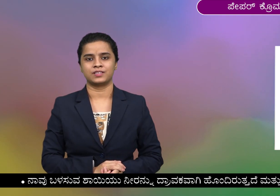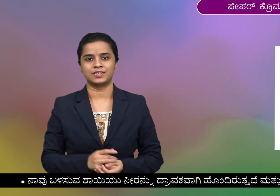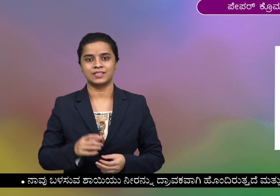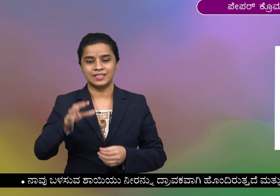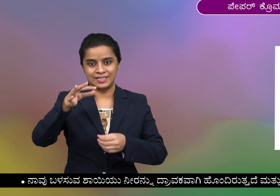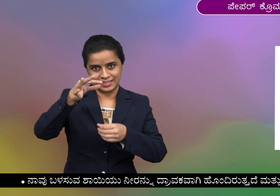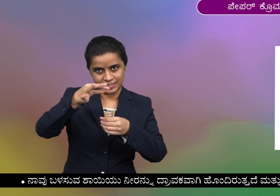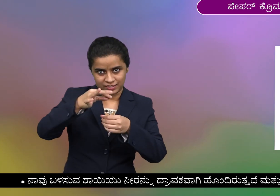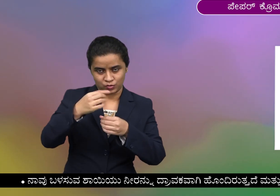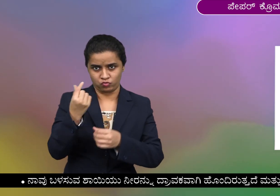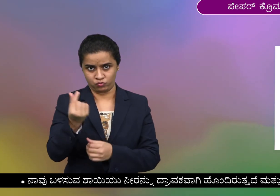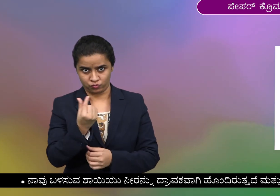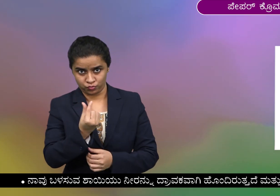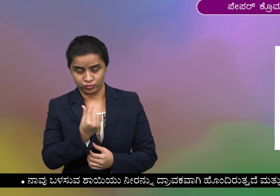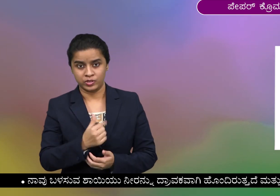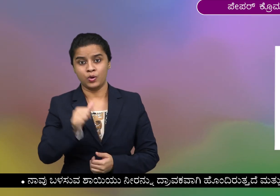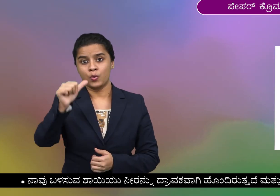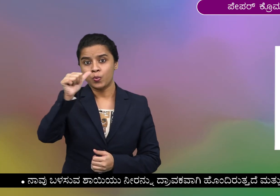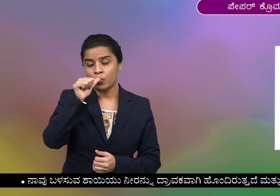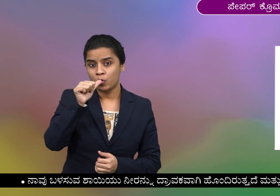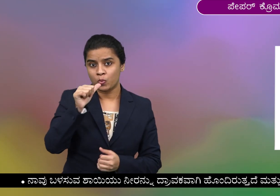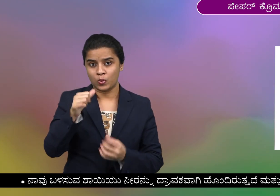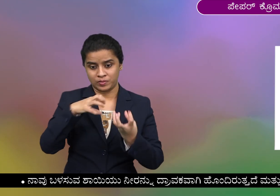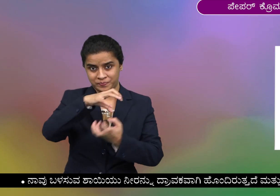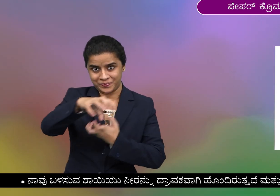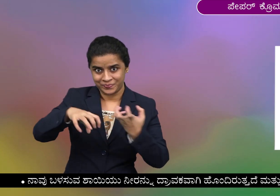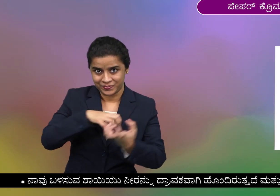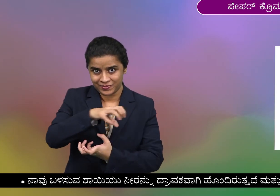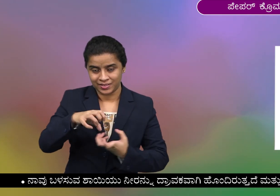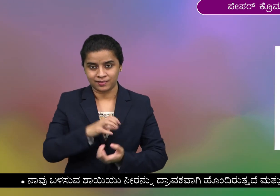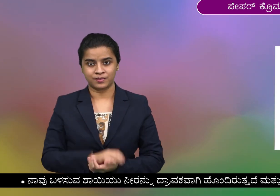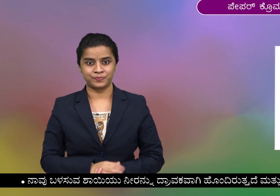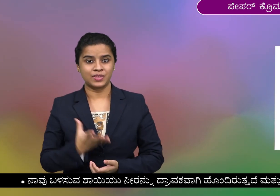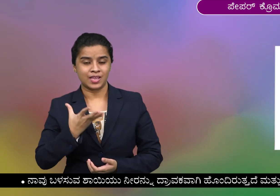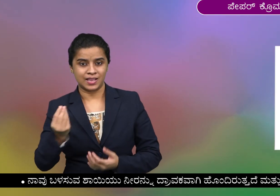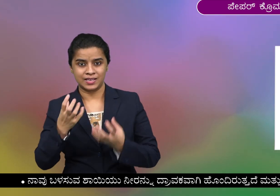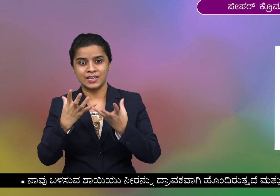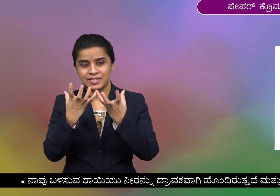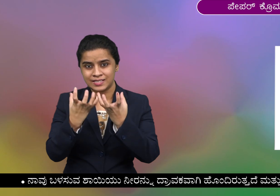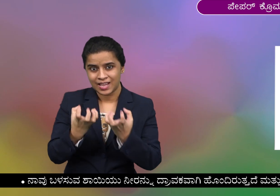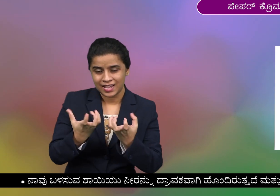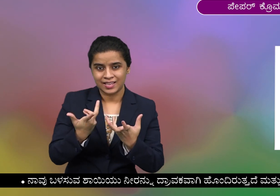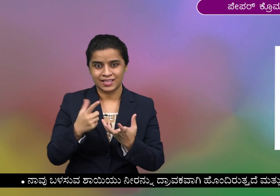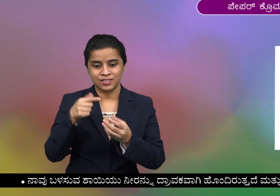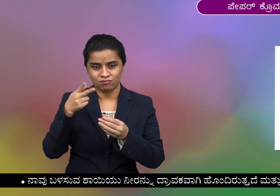ನಾವು ಬಳಸುವ ಶಾಯಿಯು ನೀರನ್ನು ದ್ರವಕವಾಗಿ ಹೊಂದಿರುತ್ತದೆ ಮತ್ತು ಬಣ್ಣವು ಅದರಲ್ಲಿ ಕರಗುತ್ತದೆ.